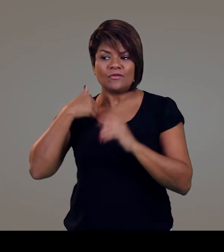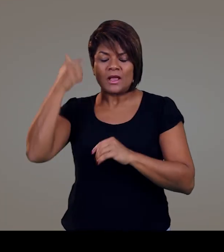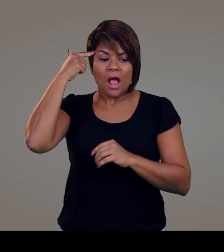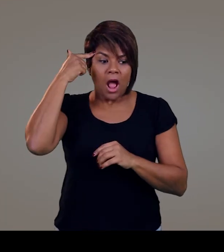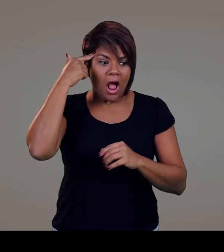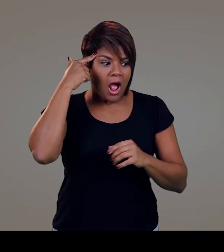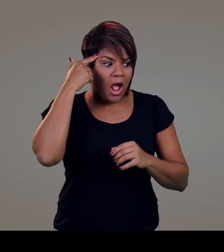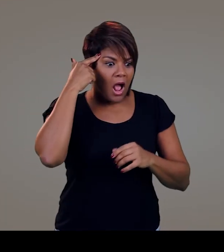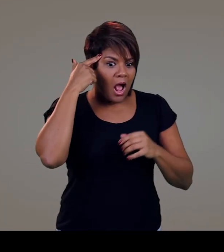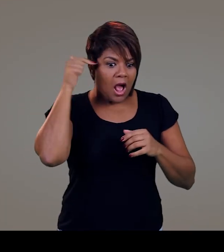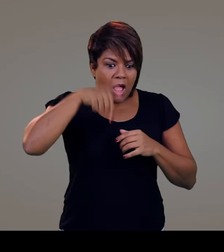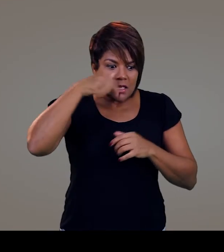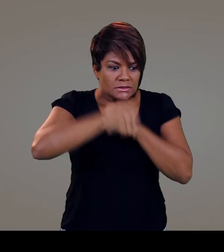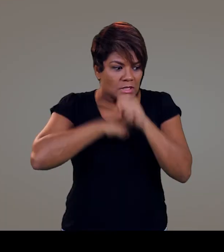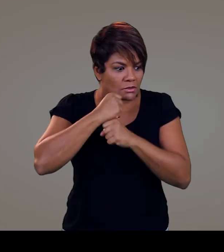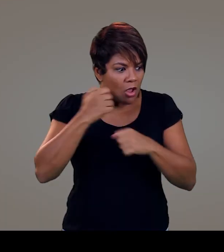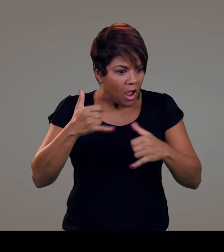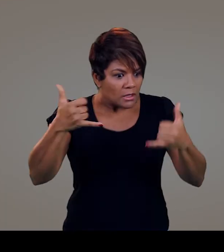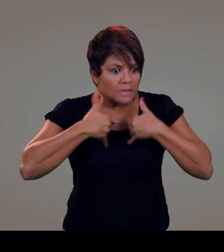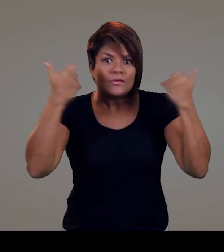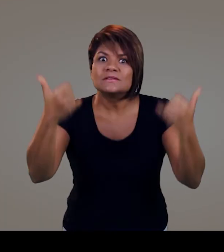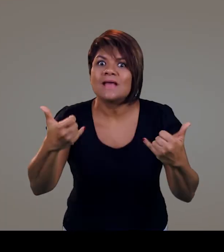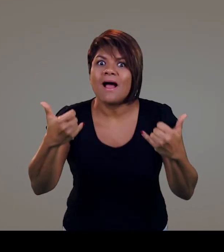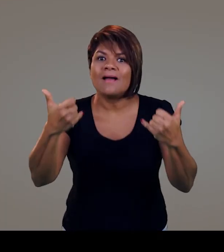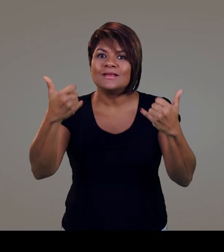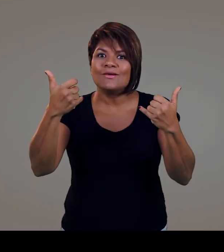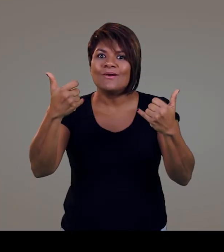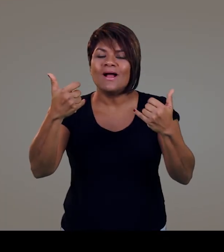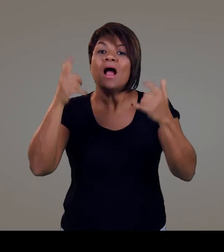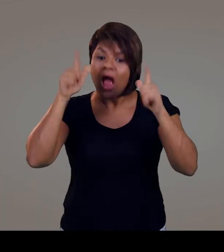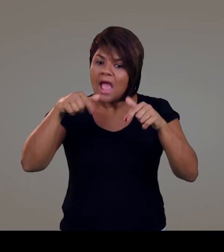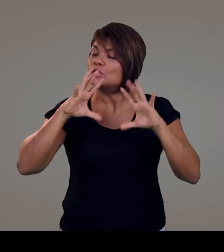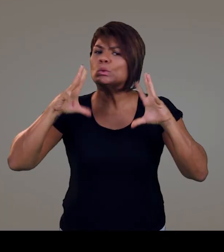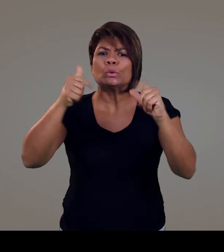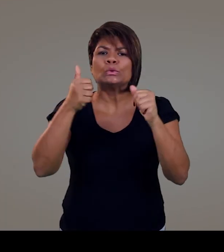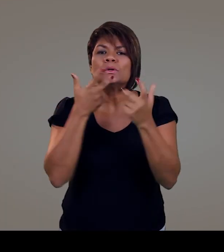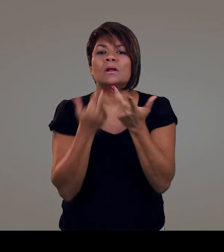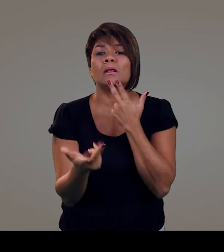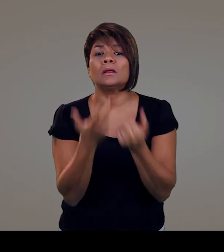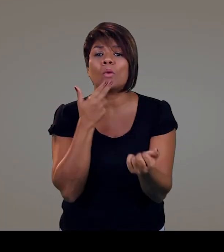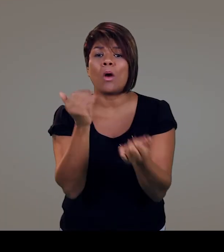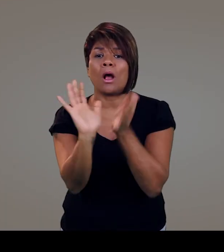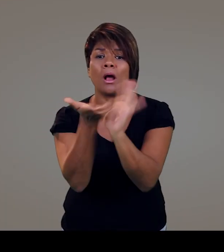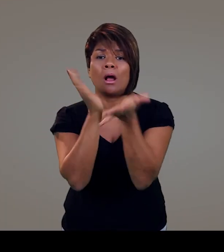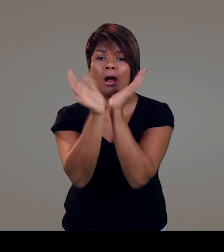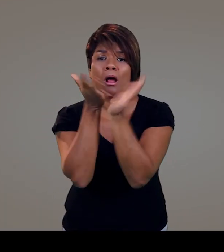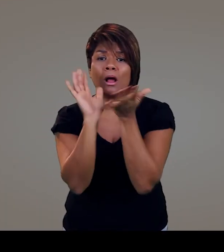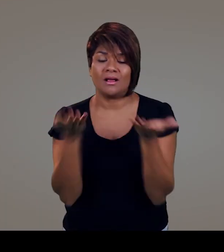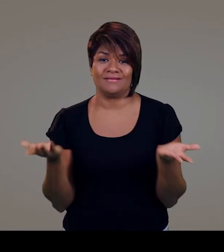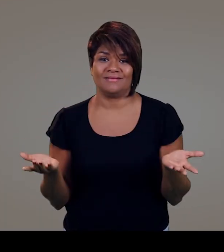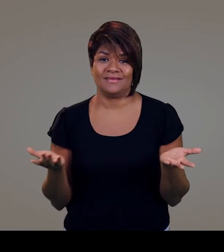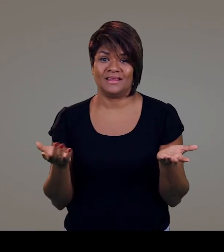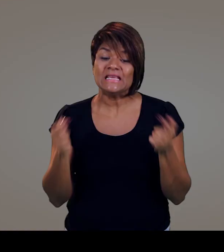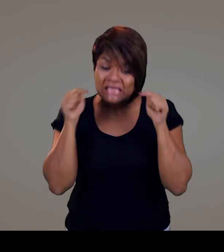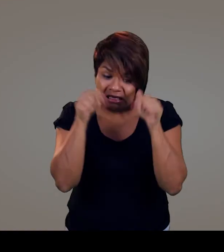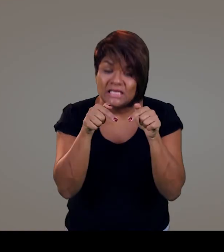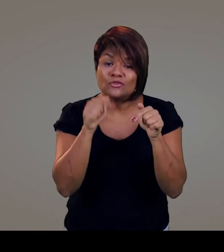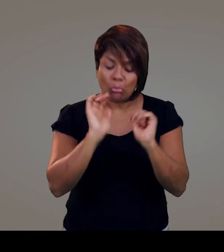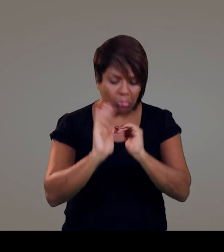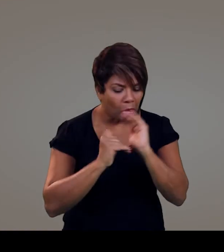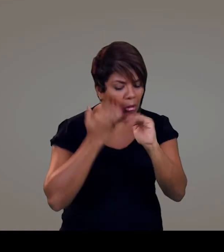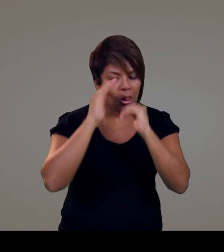vai fazer aniversário esse ano em língua de sinais, e é isso que vai fazer com que ele adquira a língua,